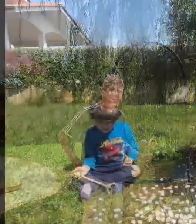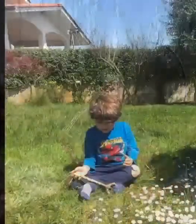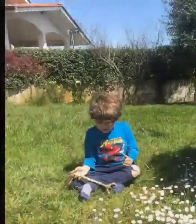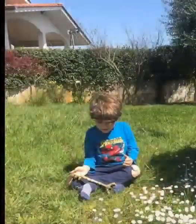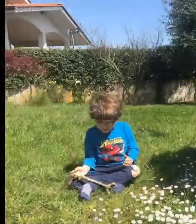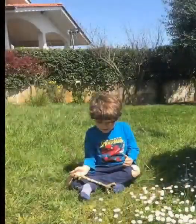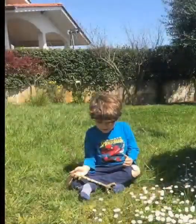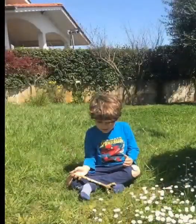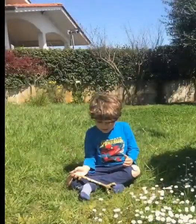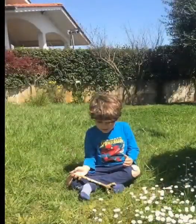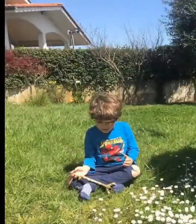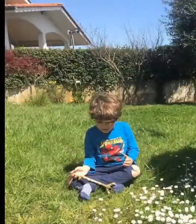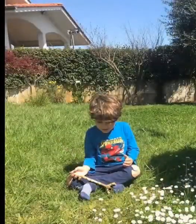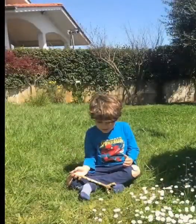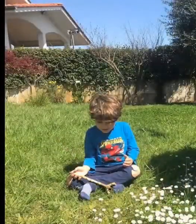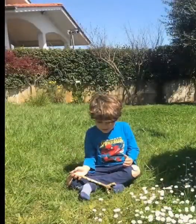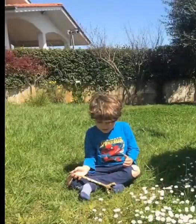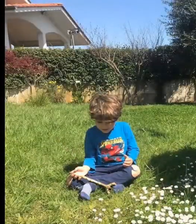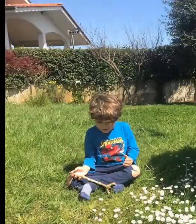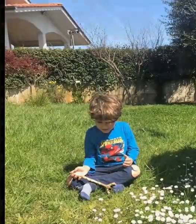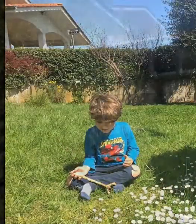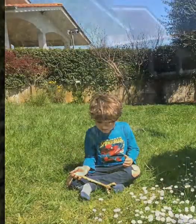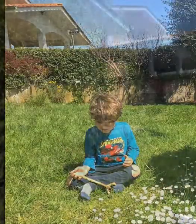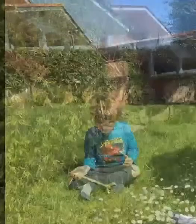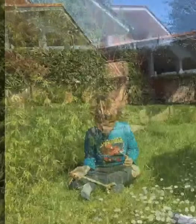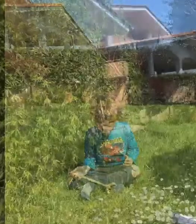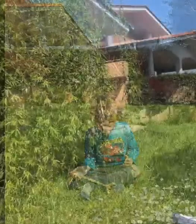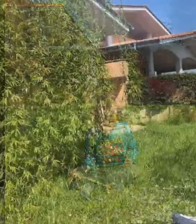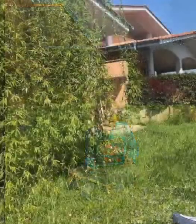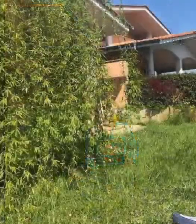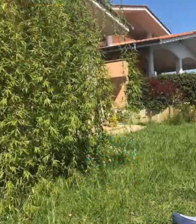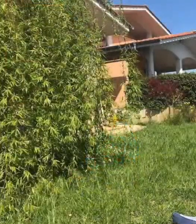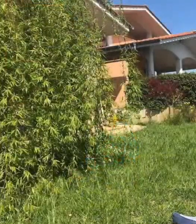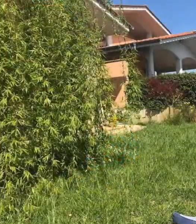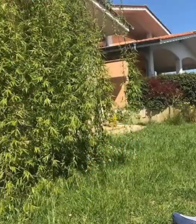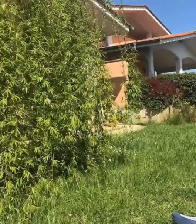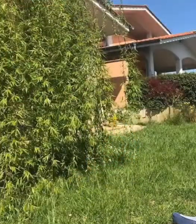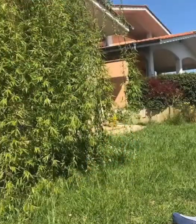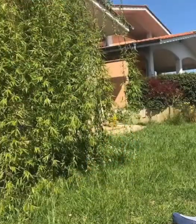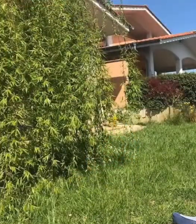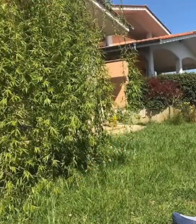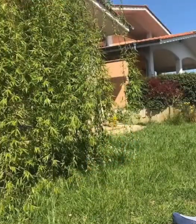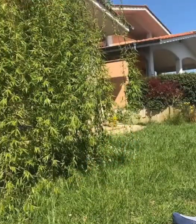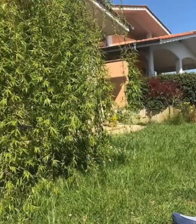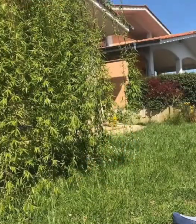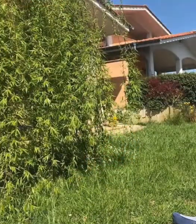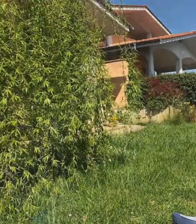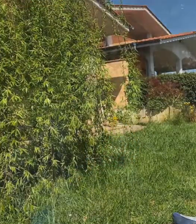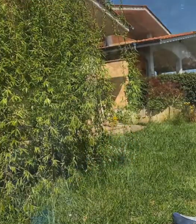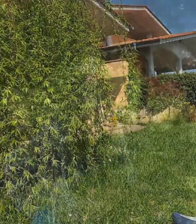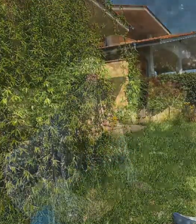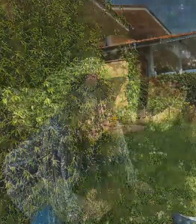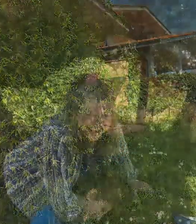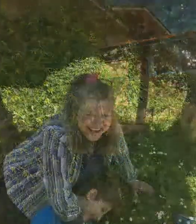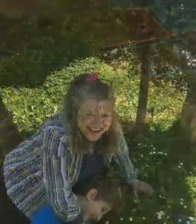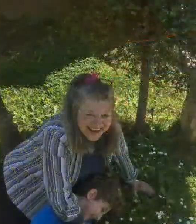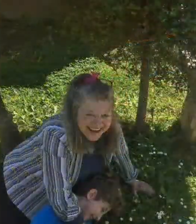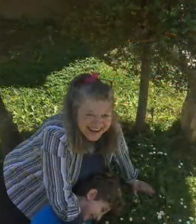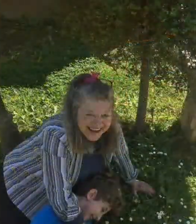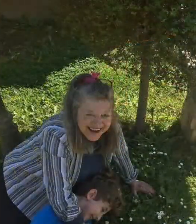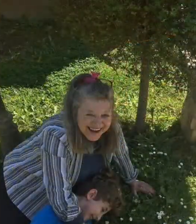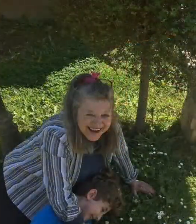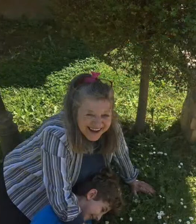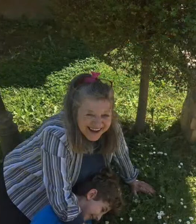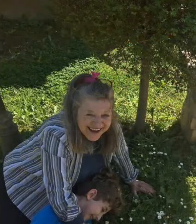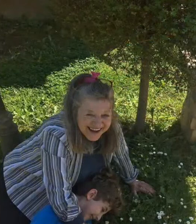mai era dietro l'angolo il mondo che